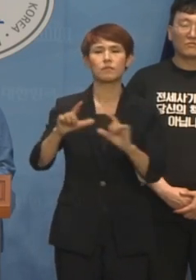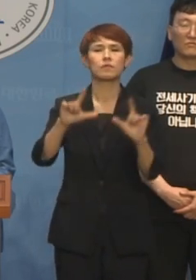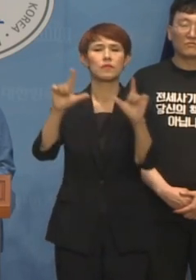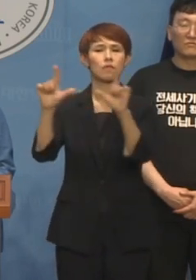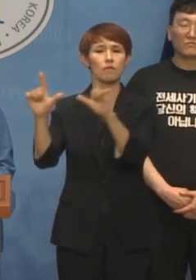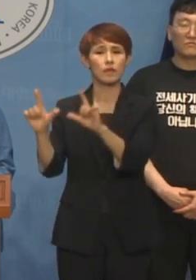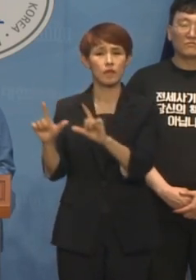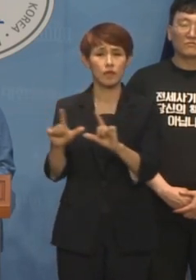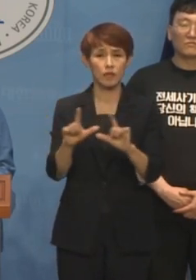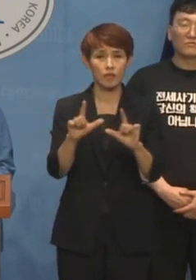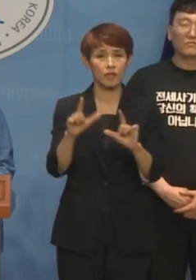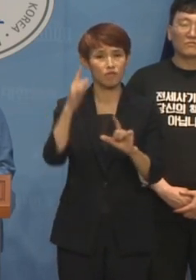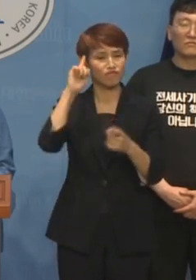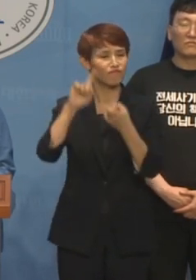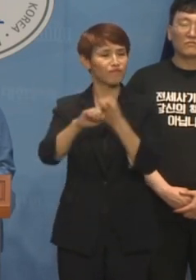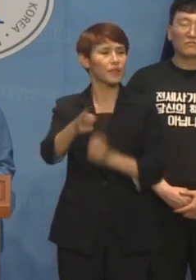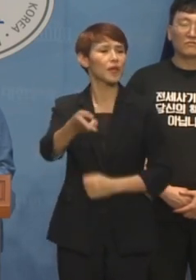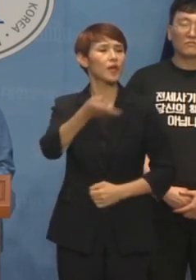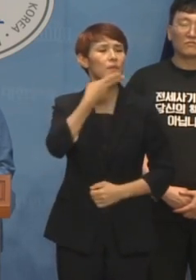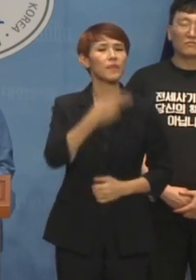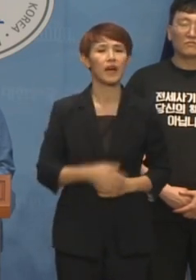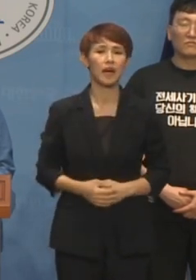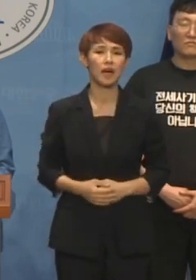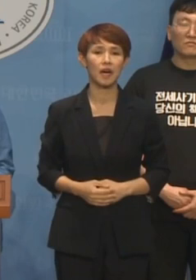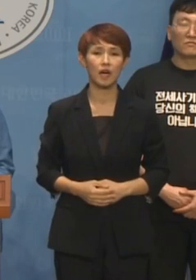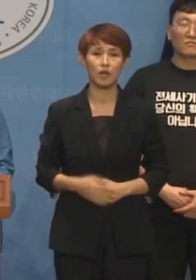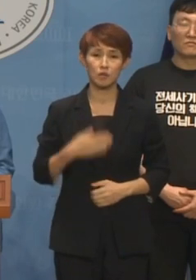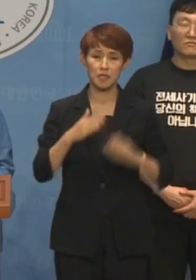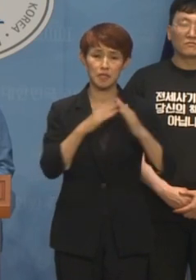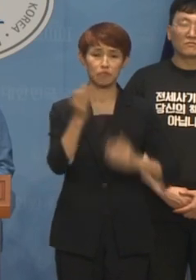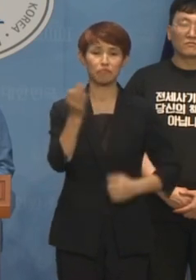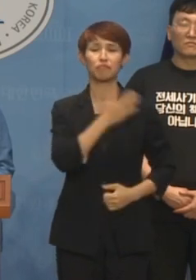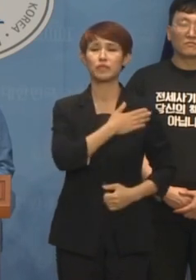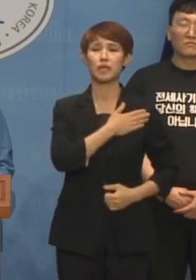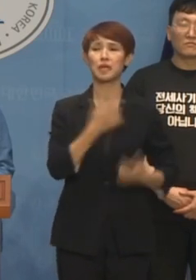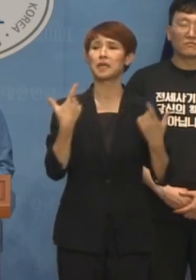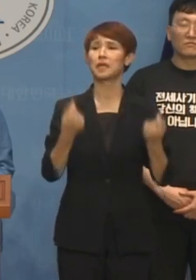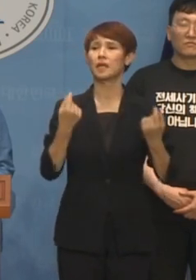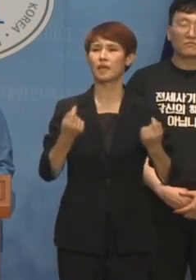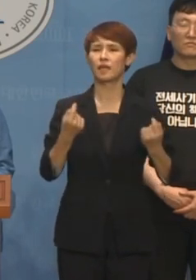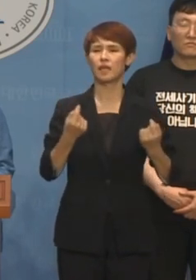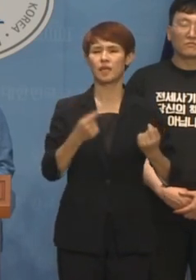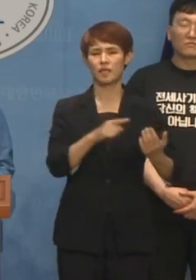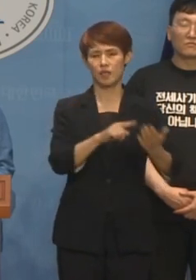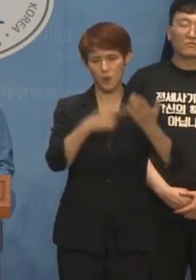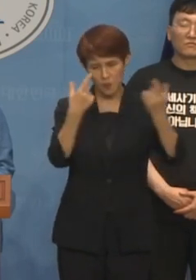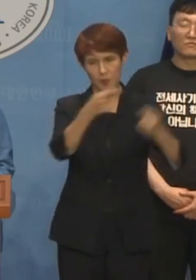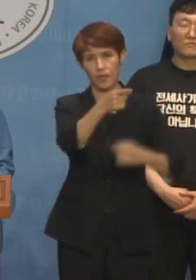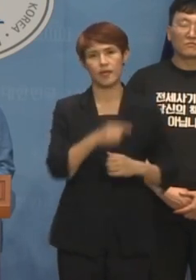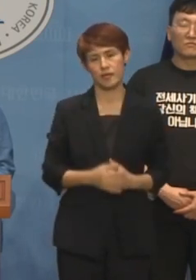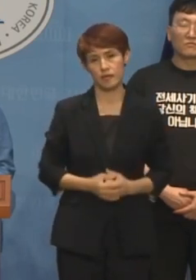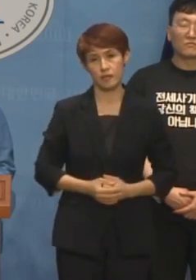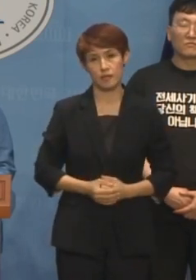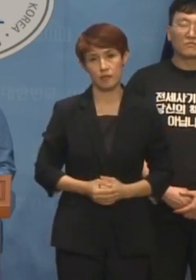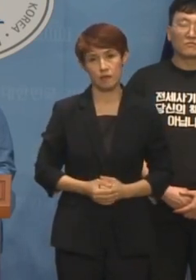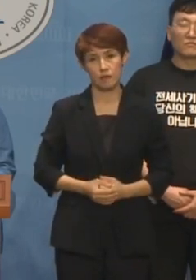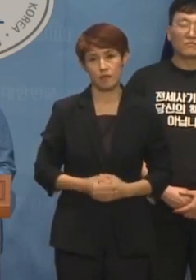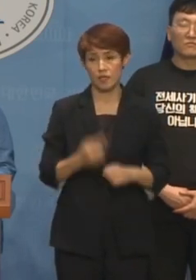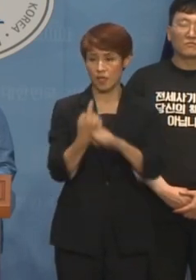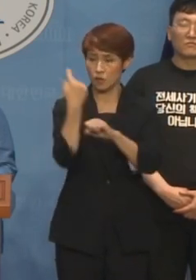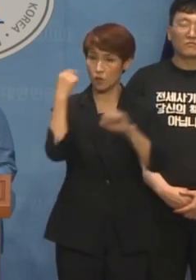민생에는 아예 관심이 없다, 아니면 우리는 집부자 정당이다, 이것을 자인하는 것밖에 아니라고 생각하고요. 또 하나는 작년